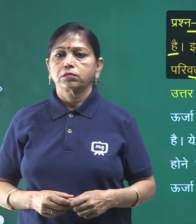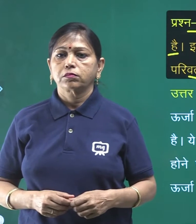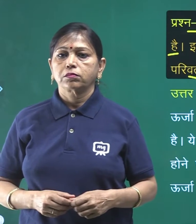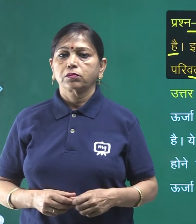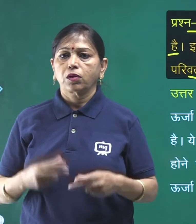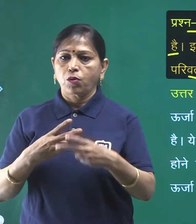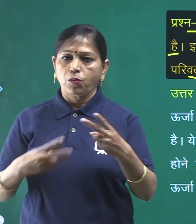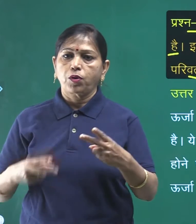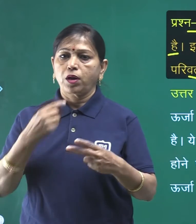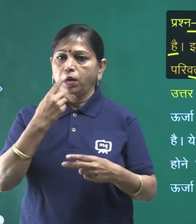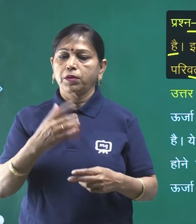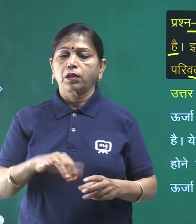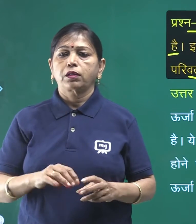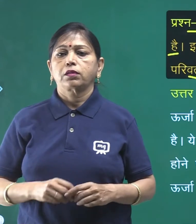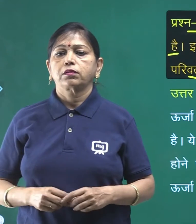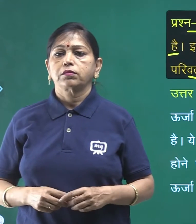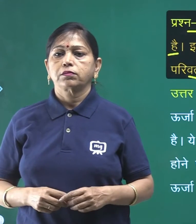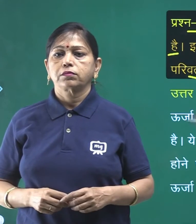वर्णन कीजिए।